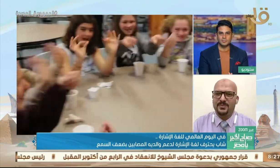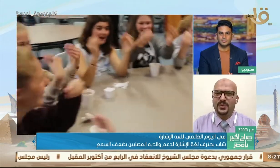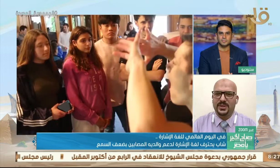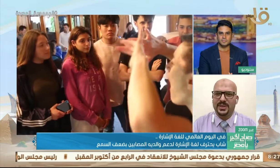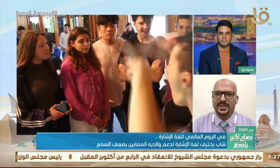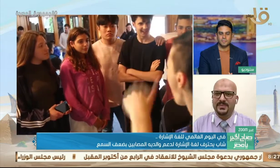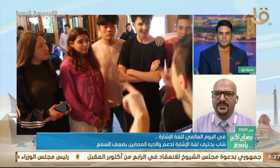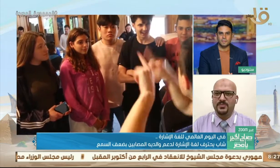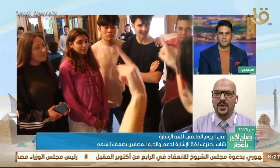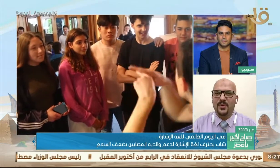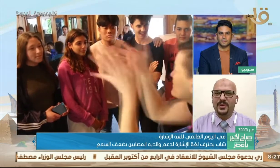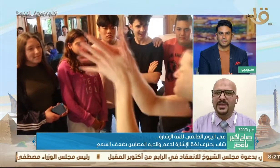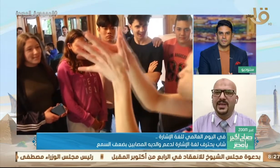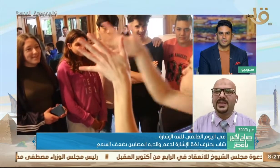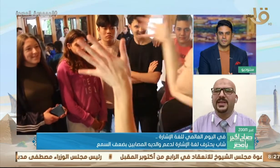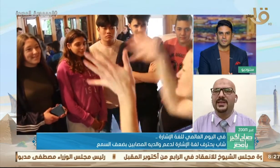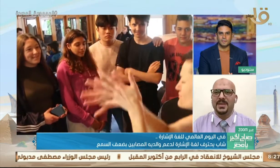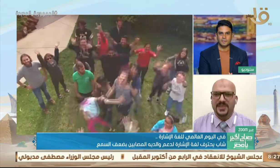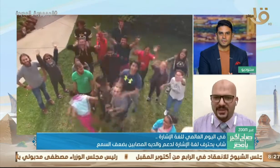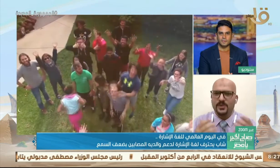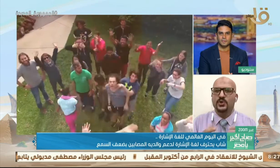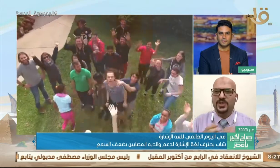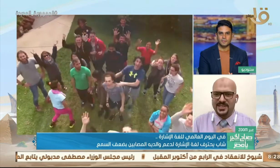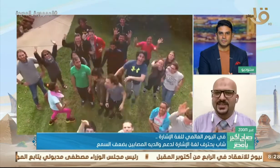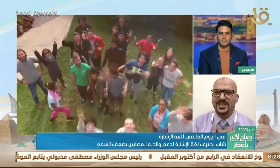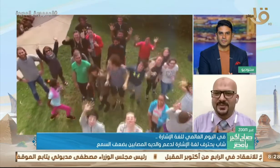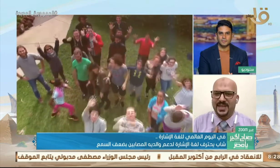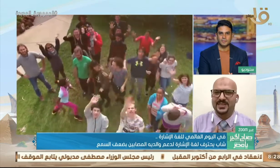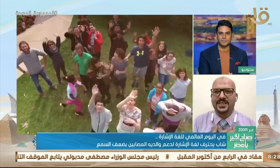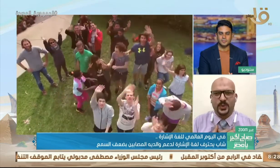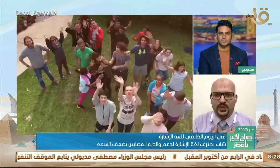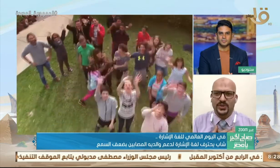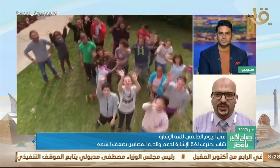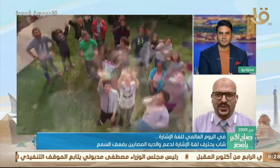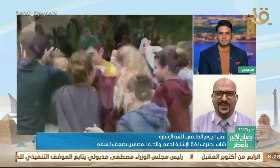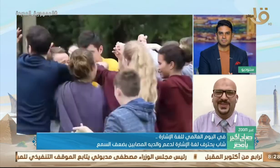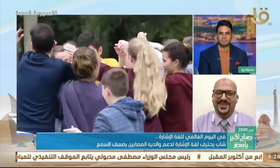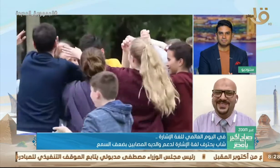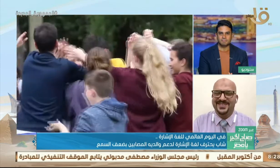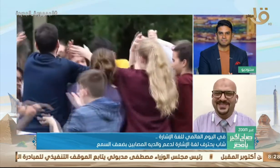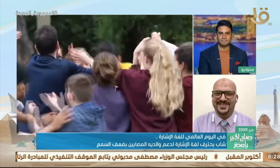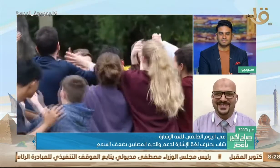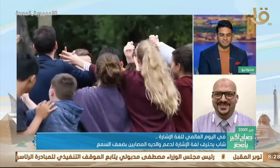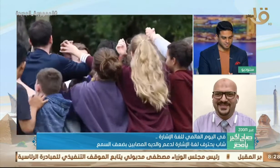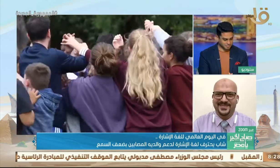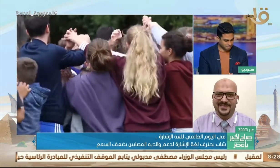يعني الحمد لله إن مفيش معوقات، لأن هي المذر لانجوش الأساسية بتاعتي هي لغة الإشارة.